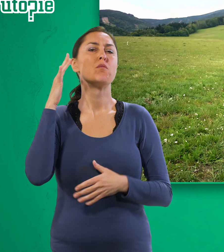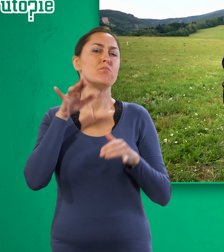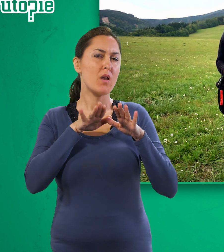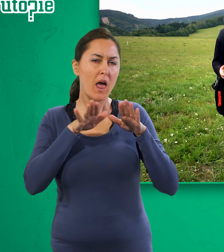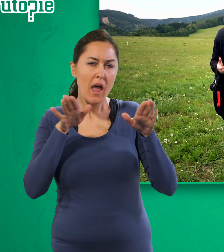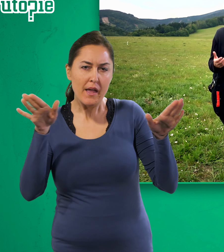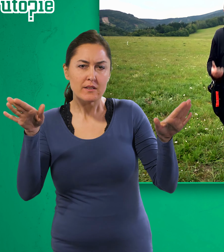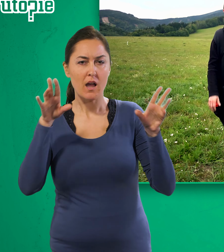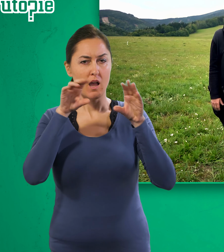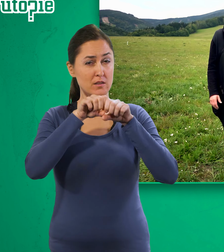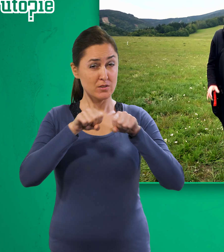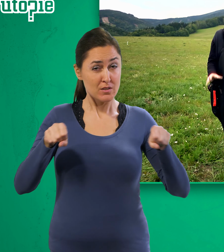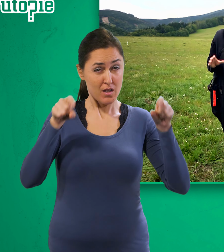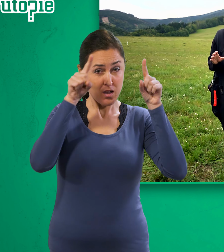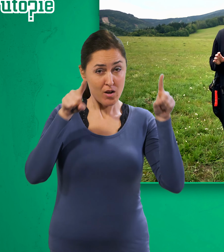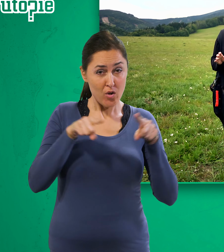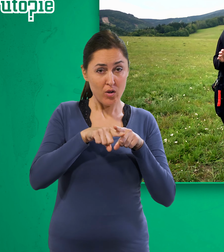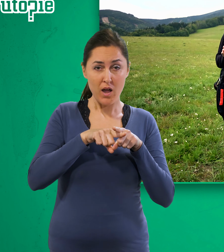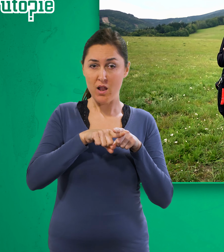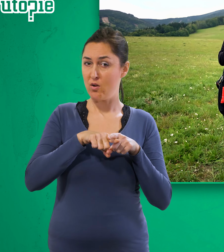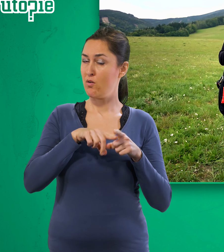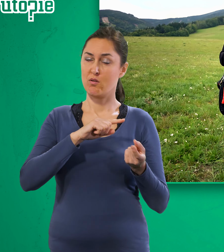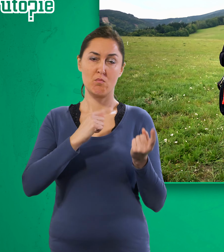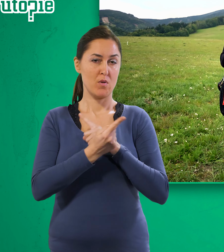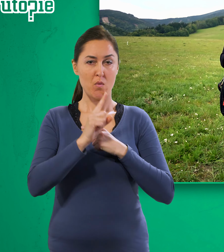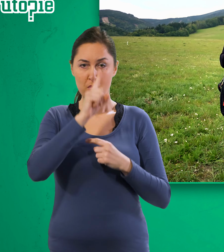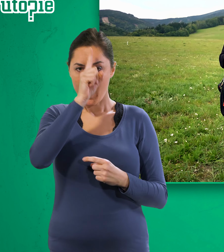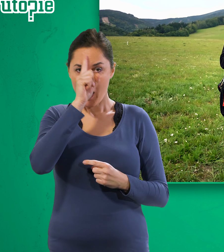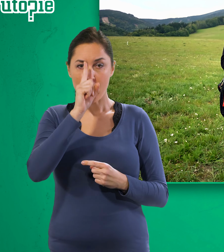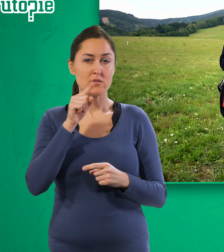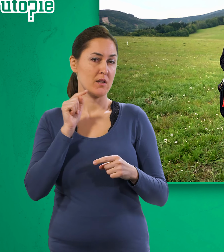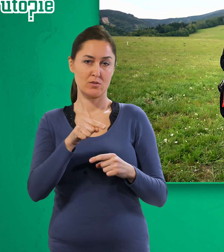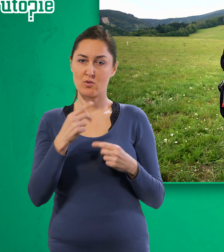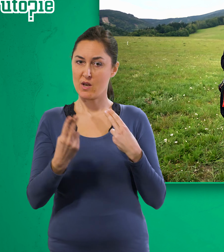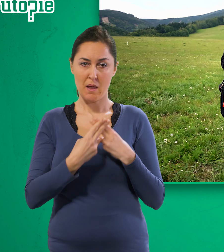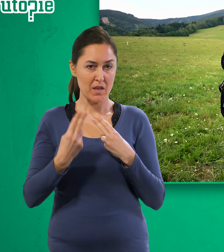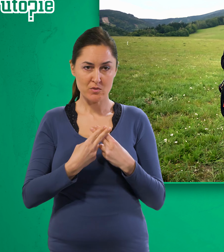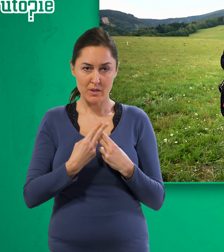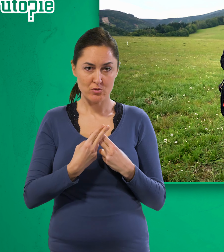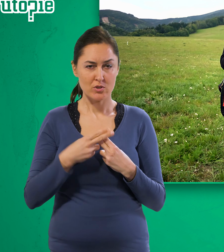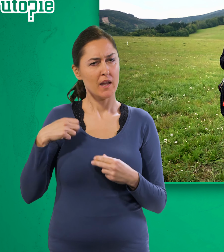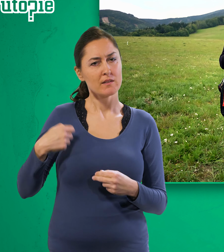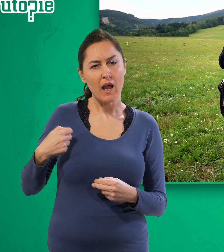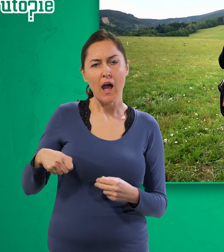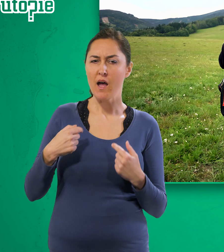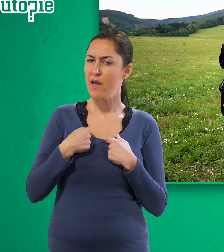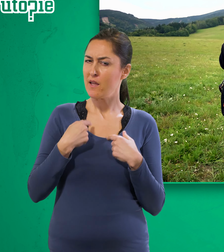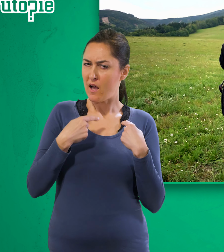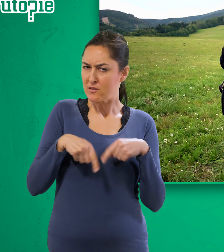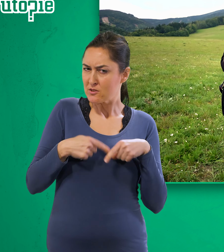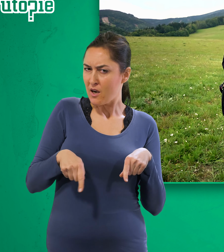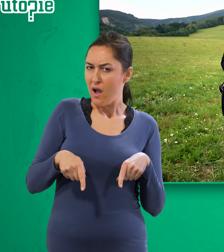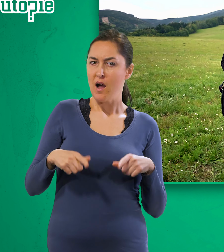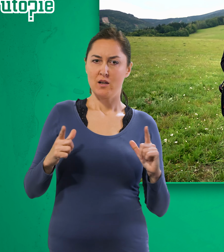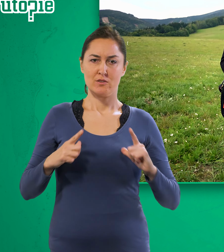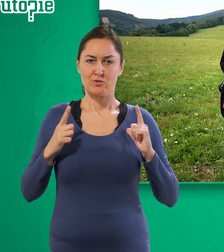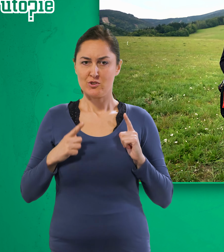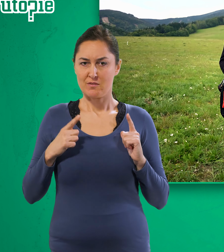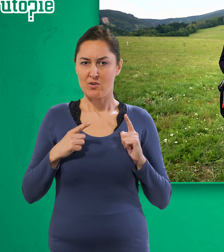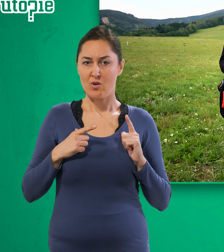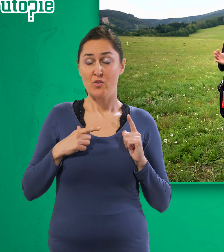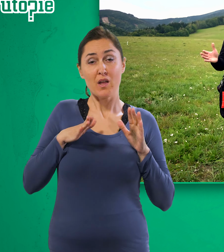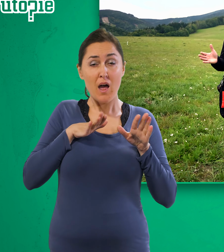na rogale velké předsudky, protože jsem si říkal, je to životu nebezpečný a bude to určitě i cenově